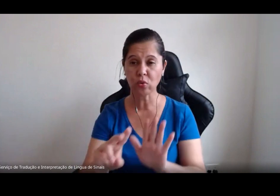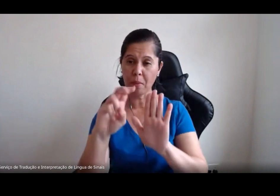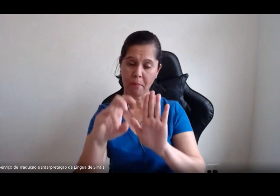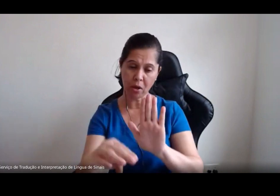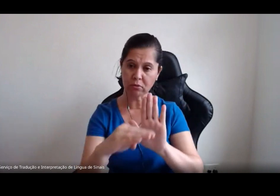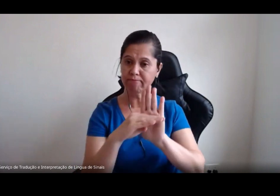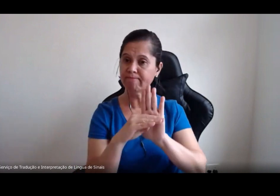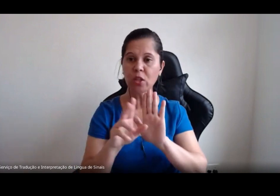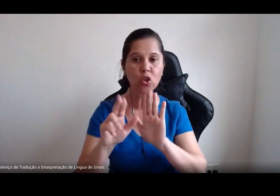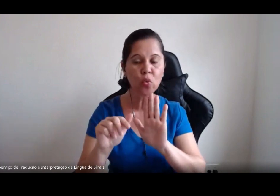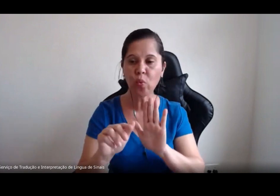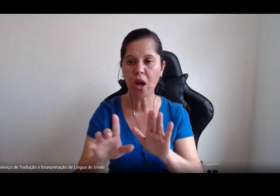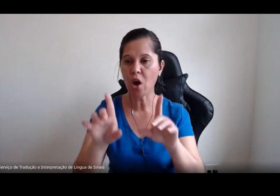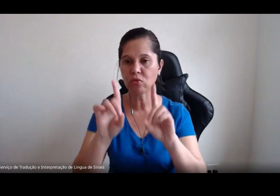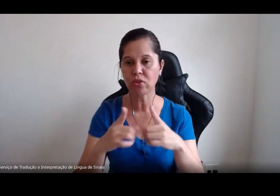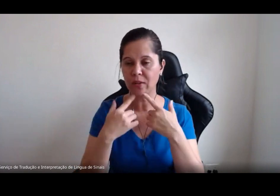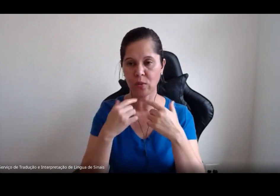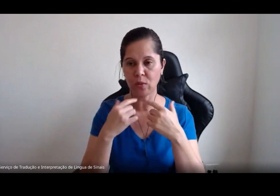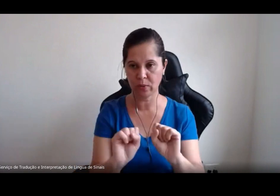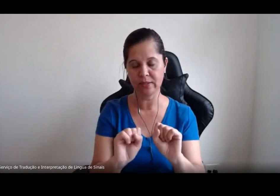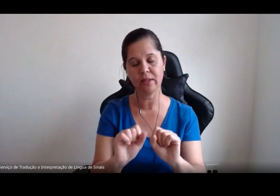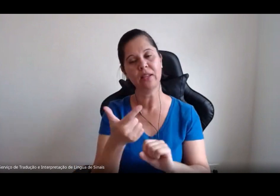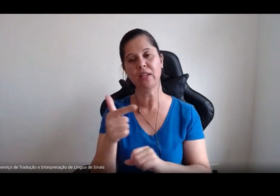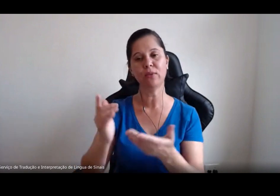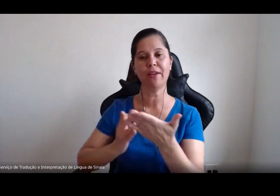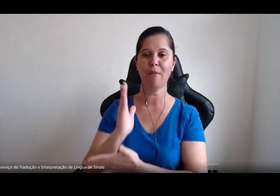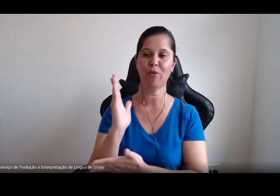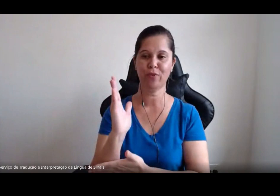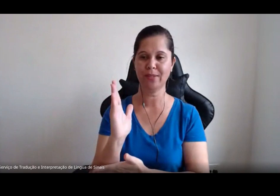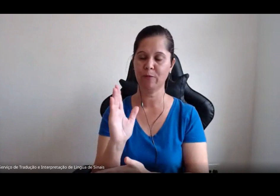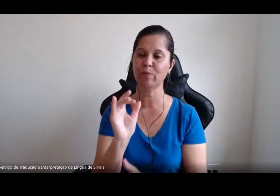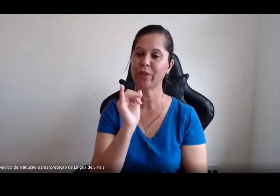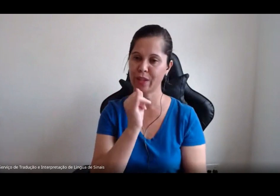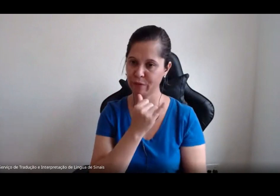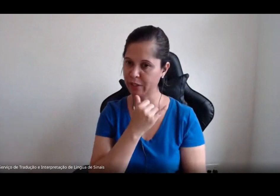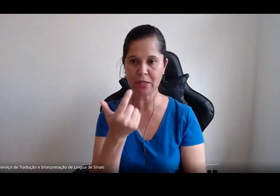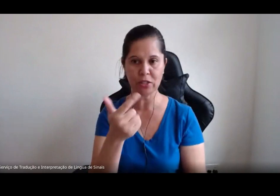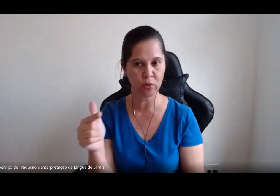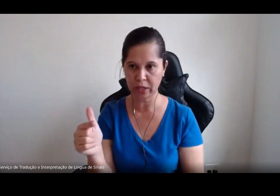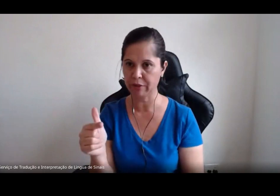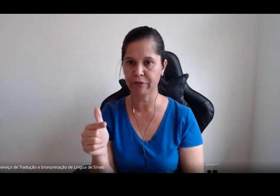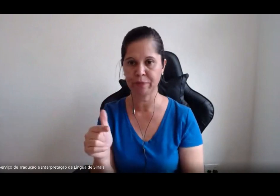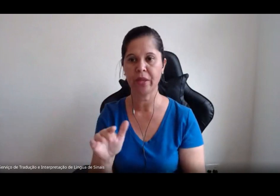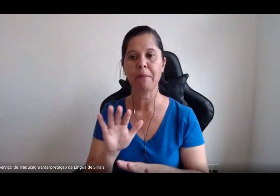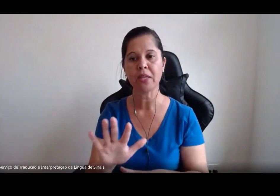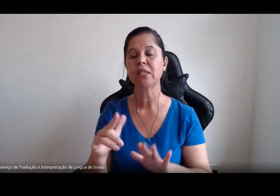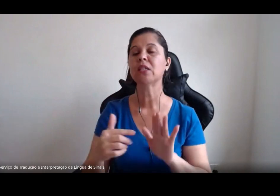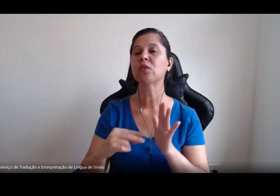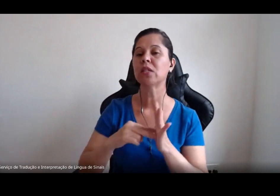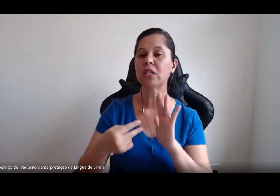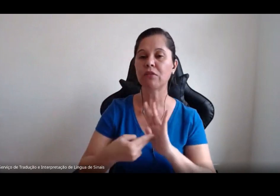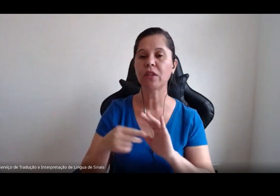na pauta a Declaração Universal dos Direitos Linguísticos e ela não foi ratificada. Infelizmente, mas isto